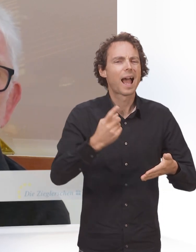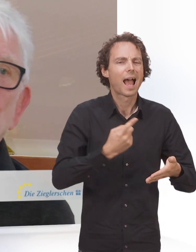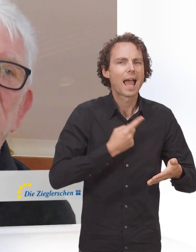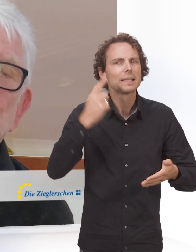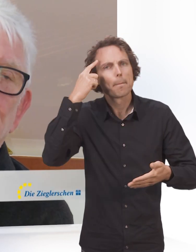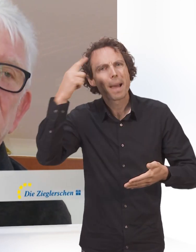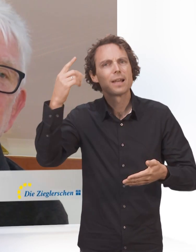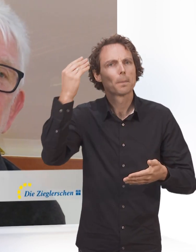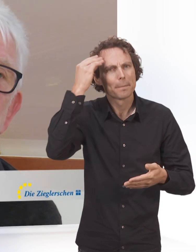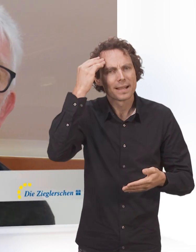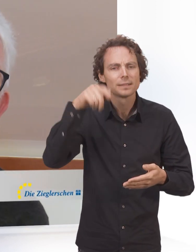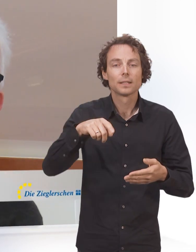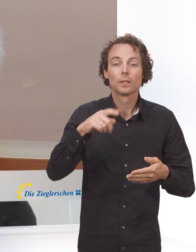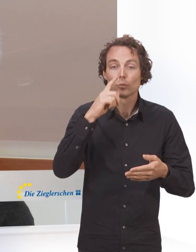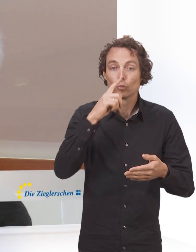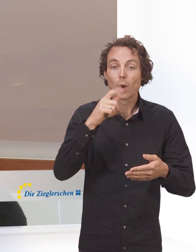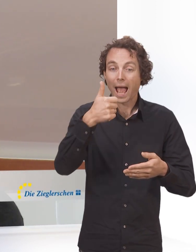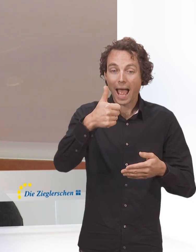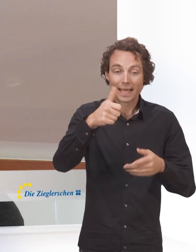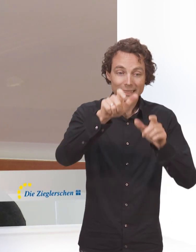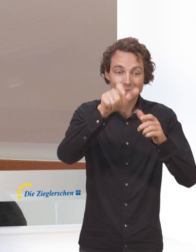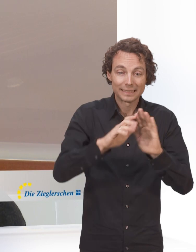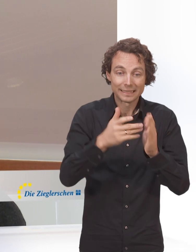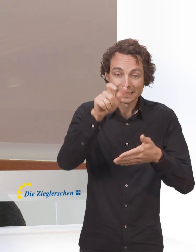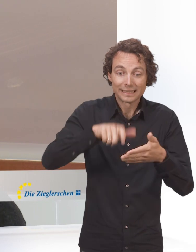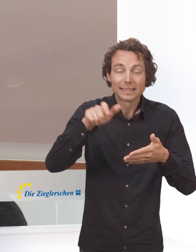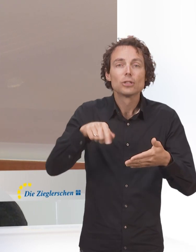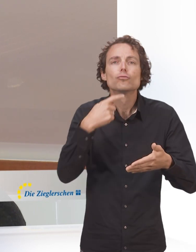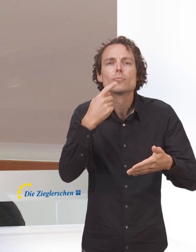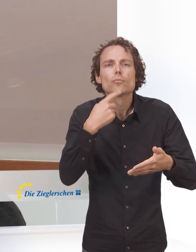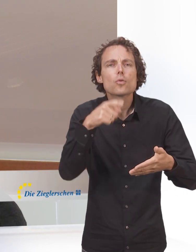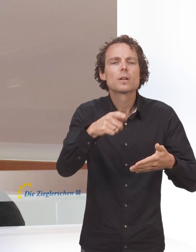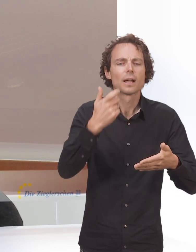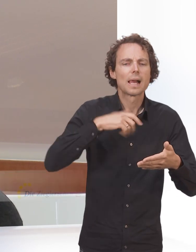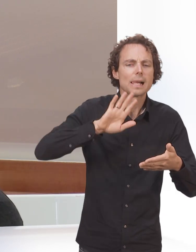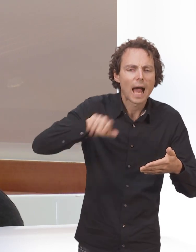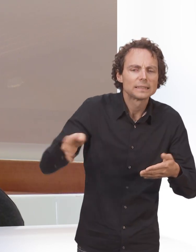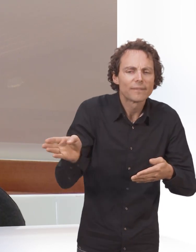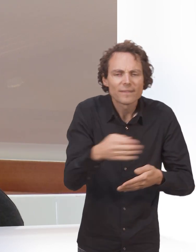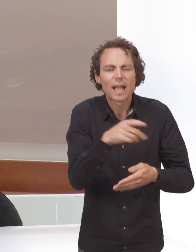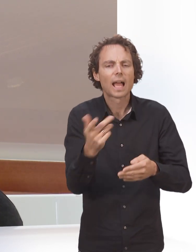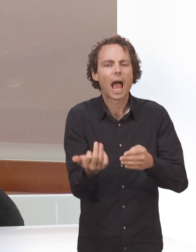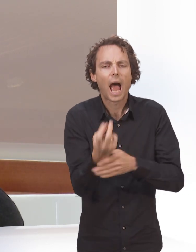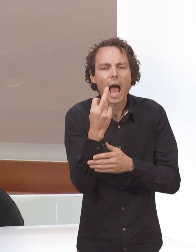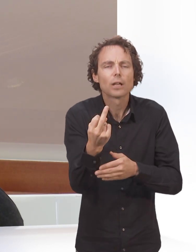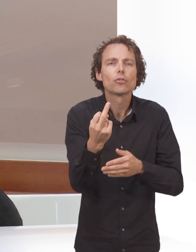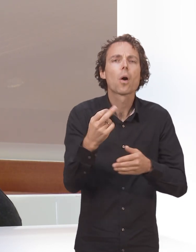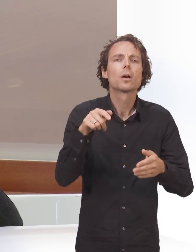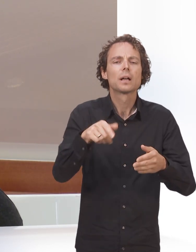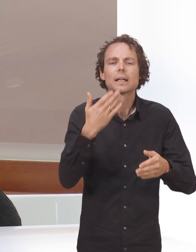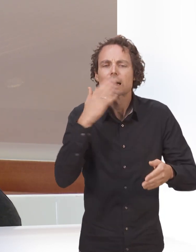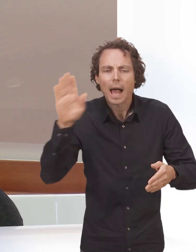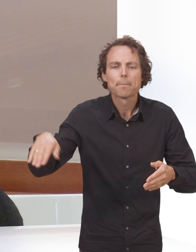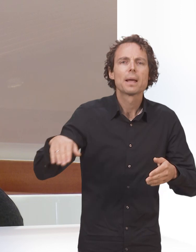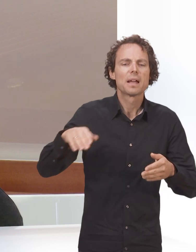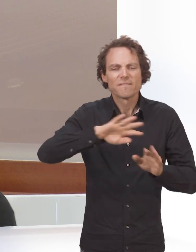Seite, nur die Sprüche, die in meinem Herzen eingebrannt sind. Lass das, geh weg, Arschloch, wir können ohne dich, halt die Klappe, mach dich